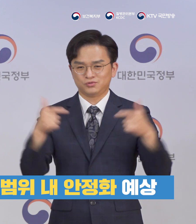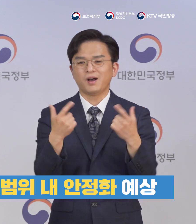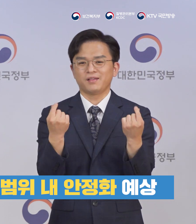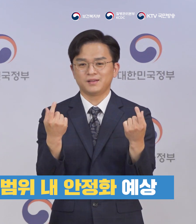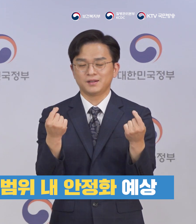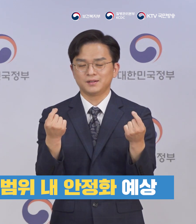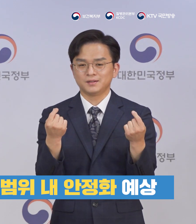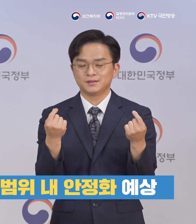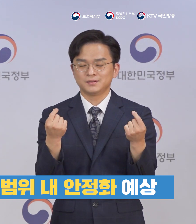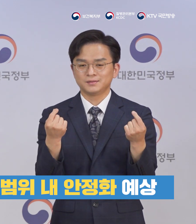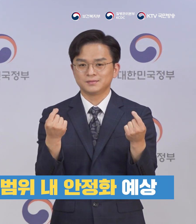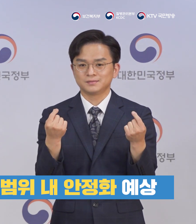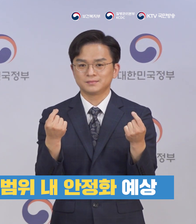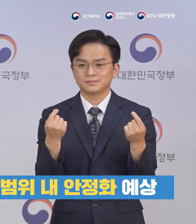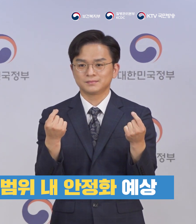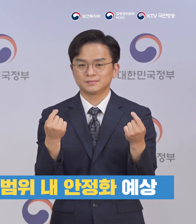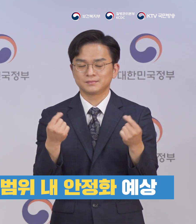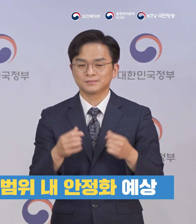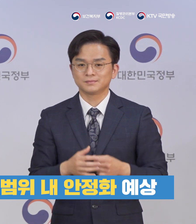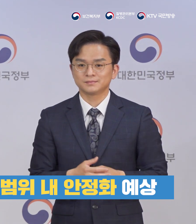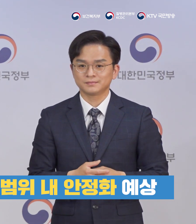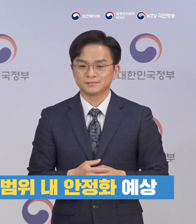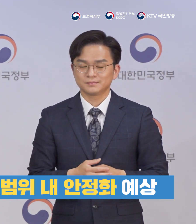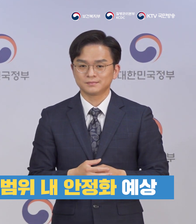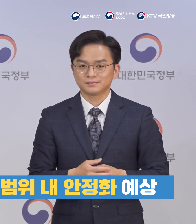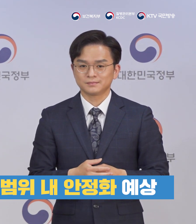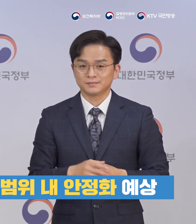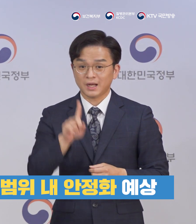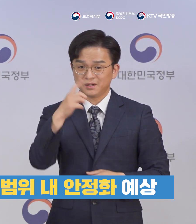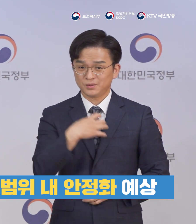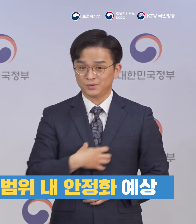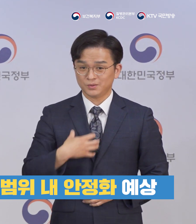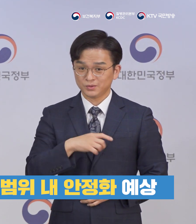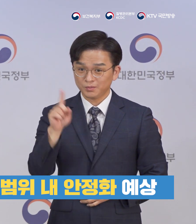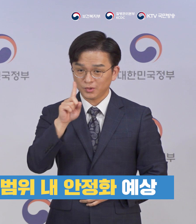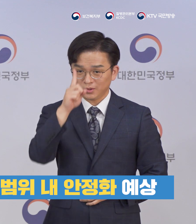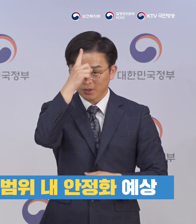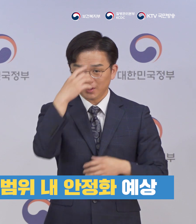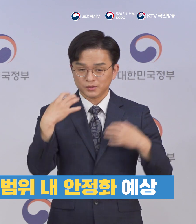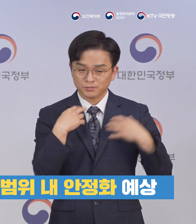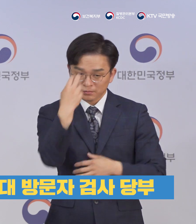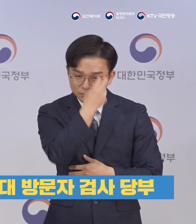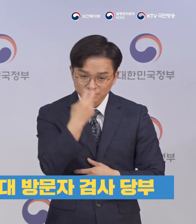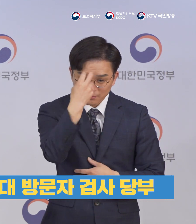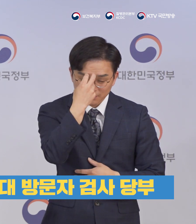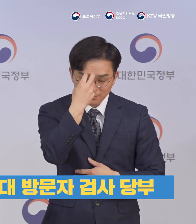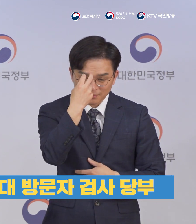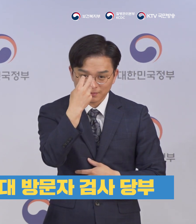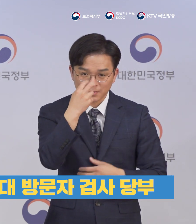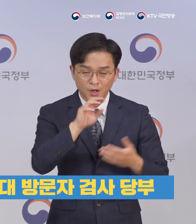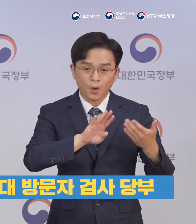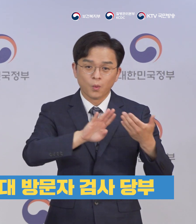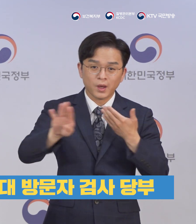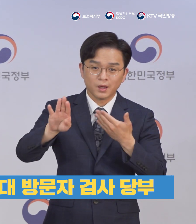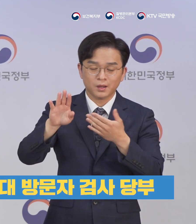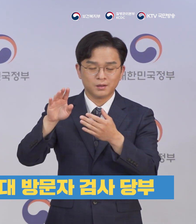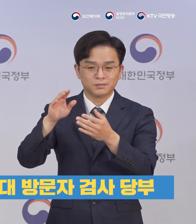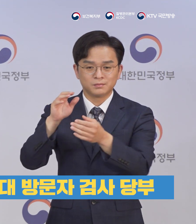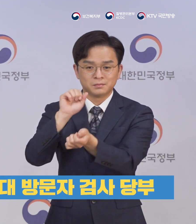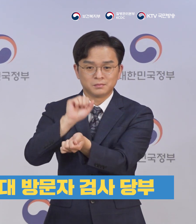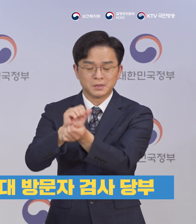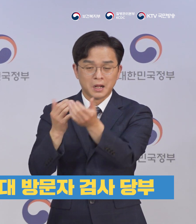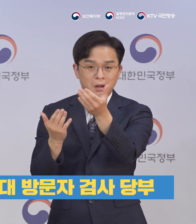안정화될 것으로 분석하고 있습니다. 다만 방역당국이 파악하지 못한 조용한 전파자의